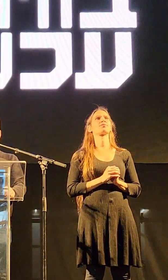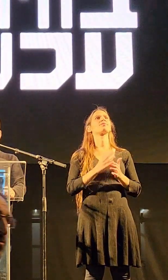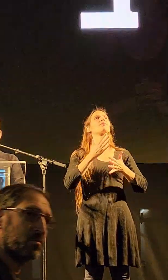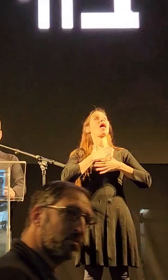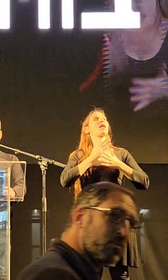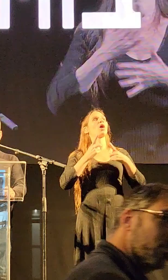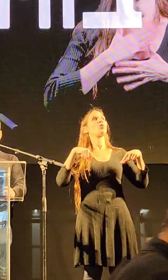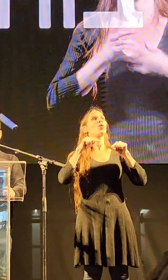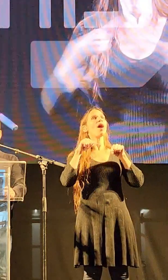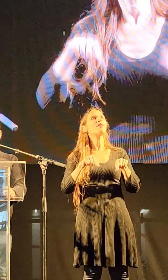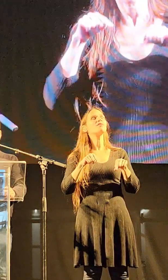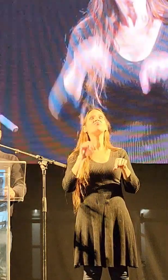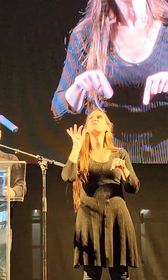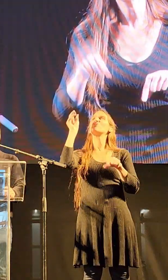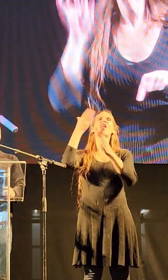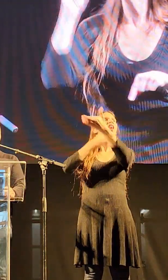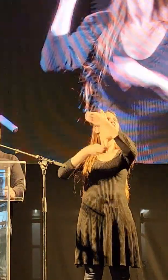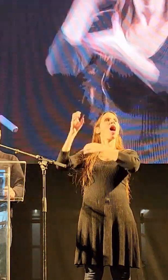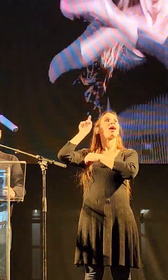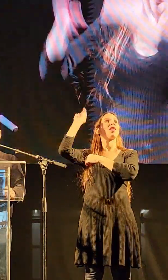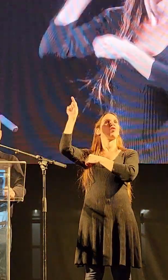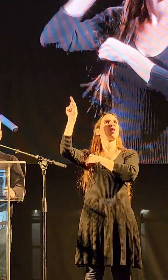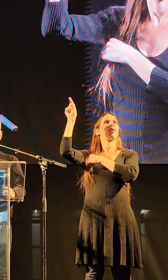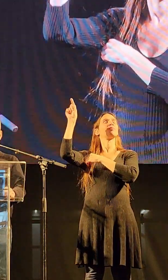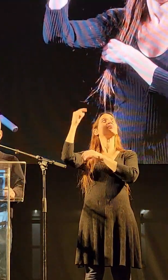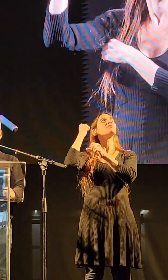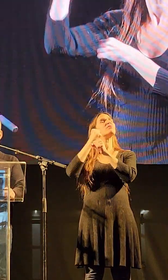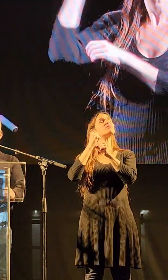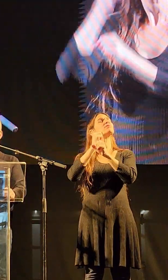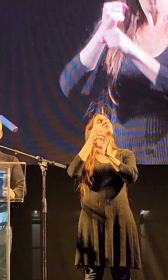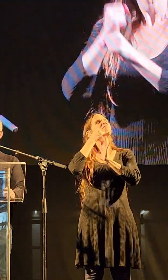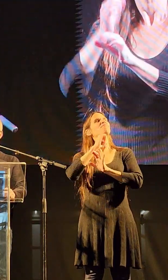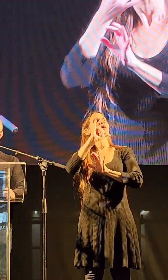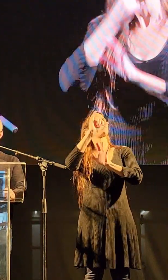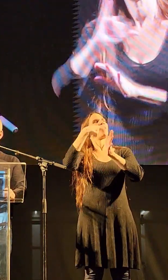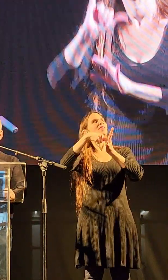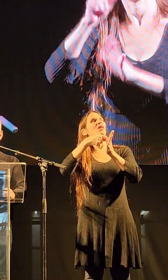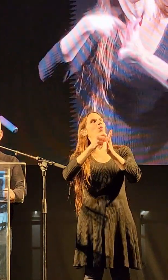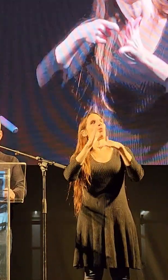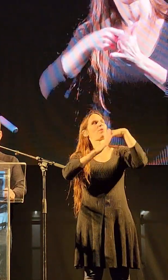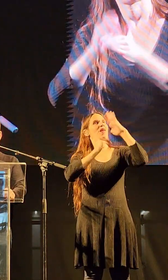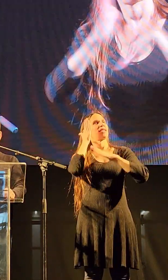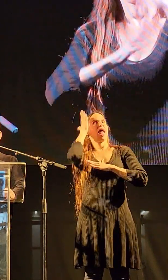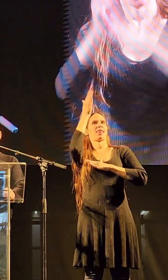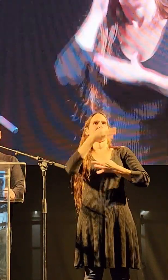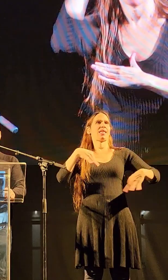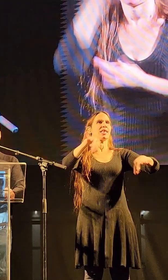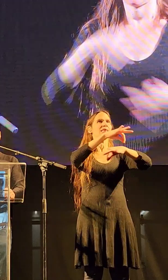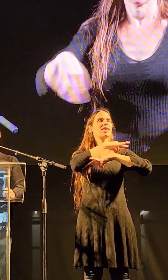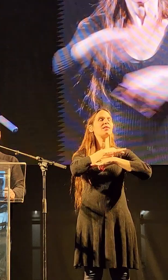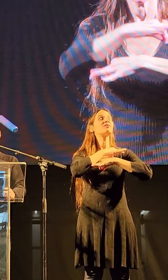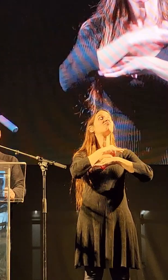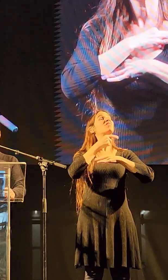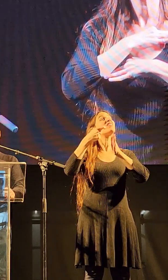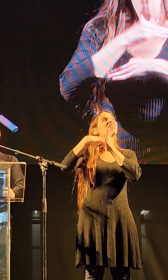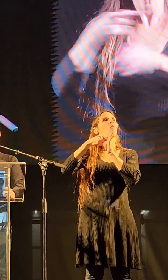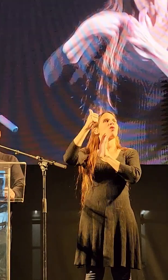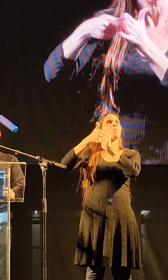אנחנו כאן כדי להחליף אותם ולצאת במסע לתיקון ובניית העתיד. תיקון